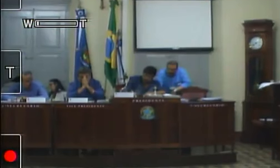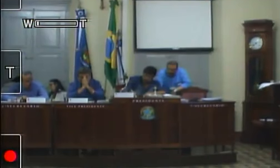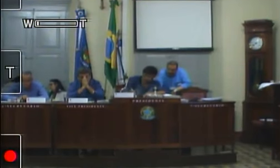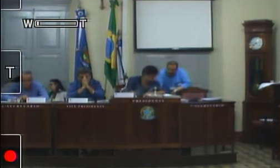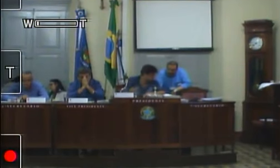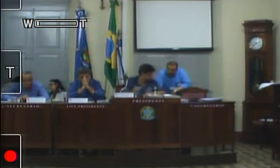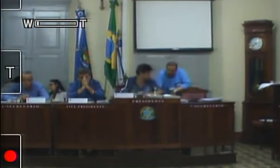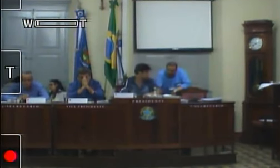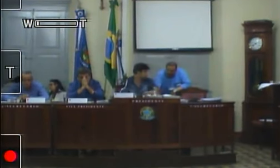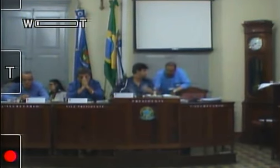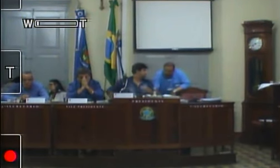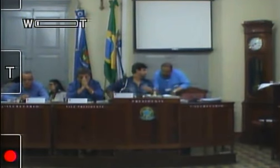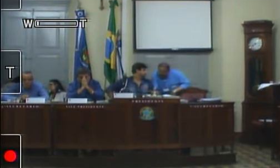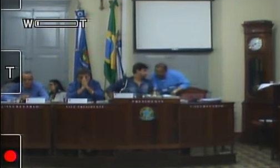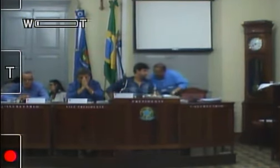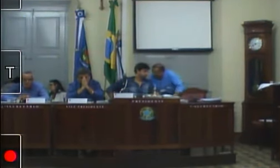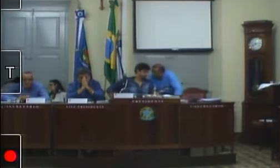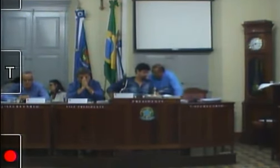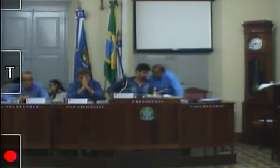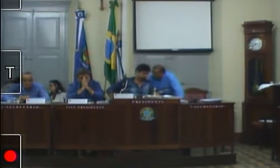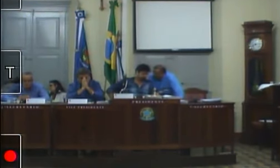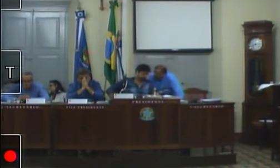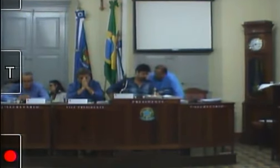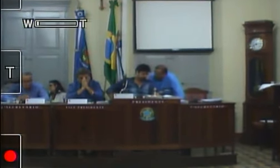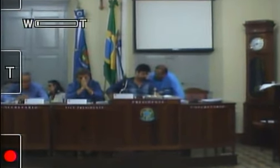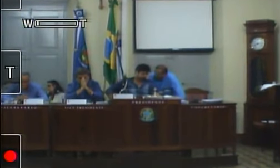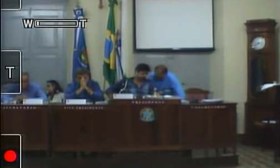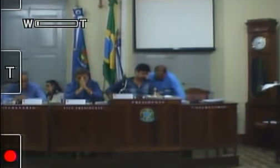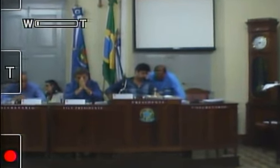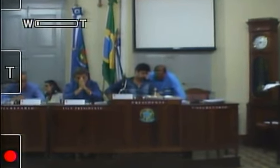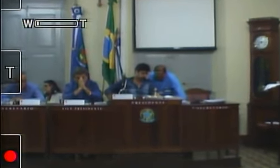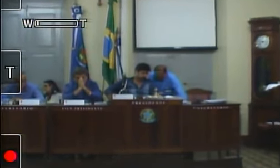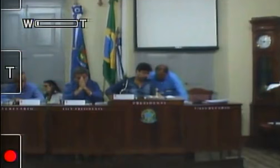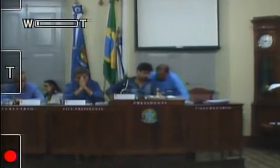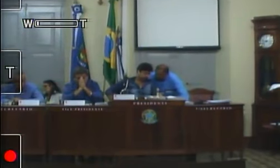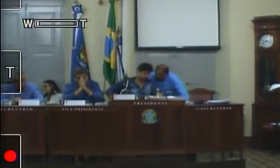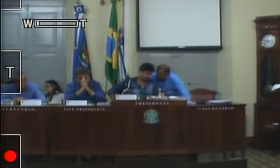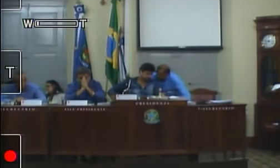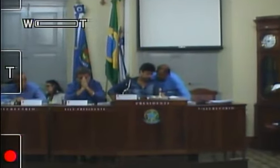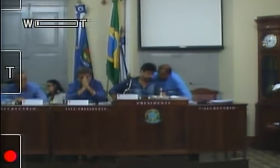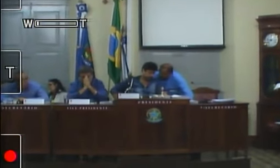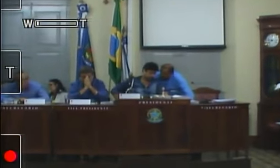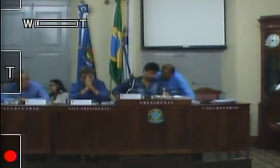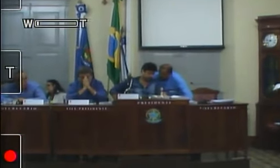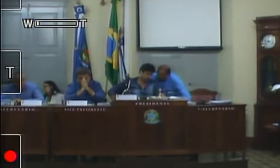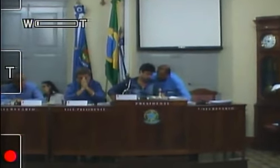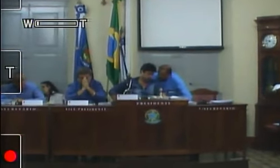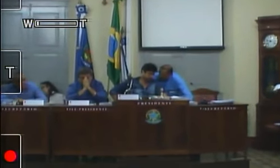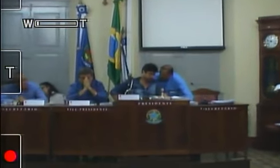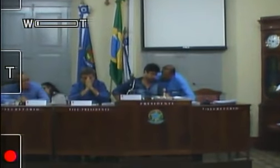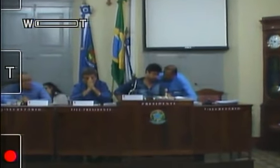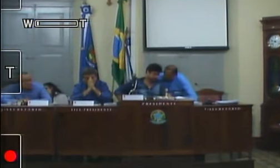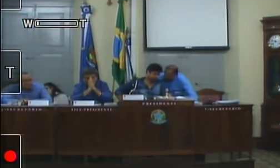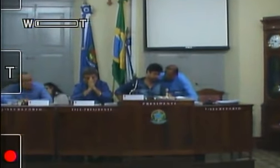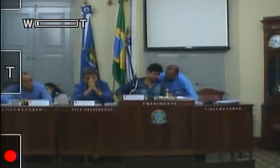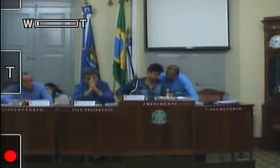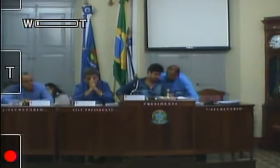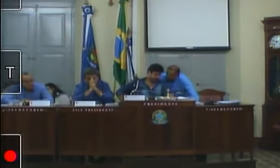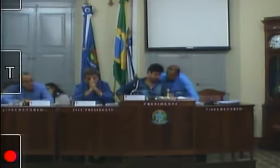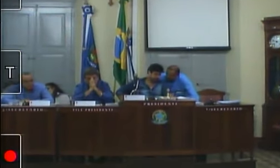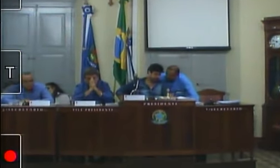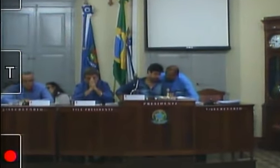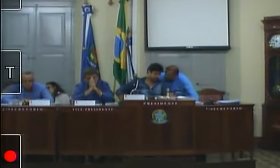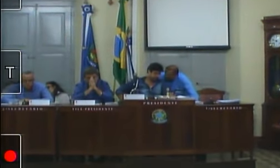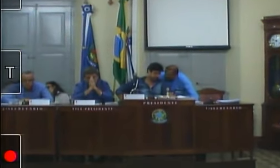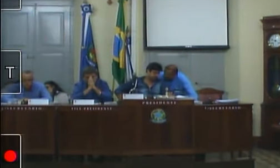a minha colocação é em cima, nós vivemos um momento hoje, há